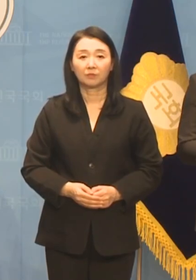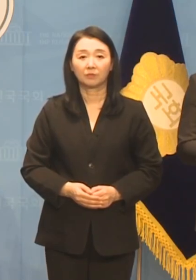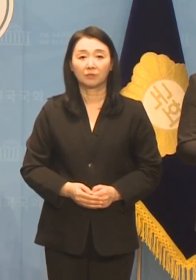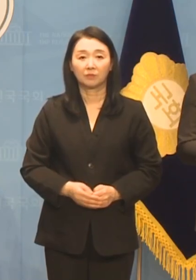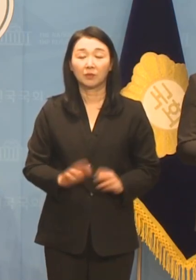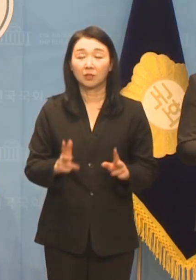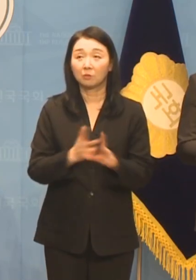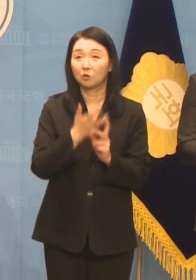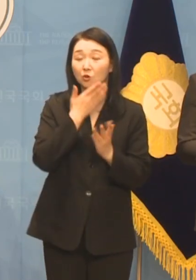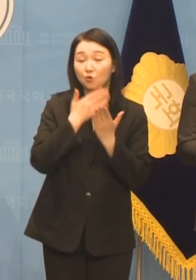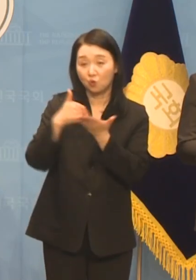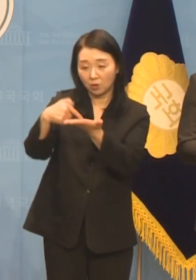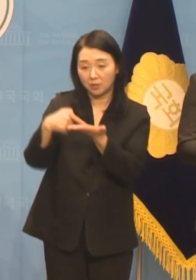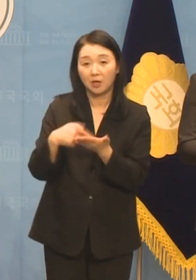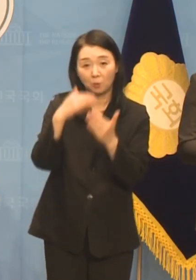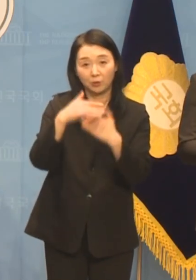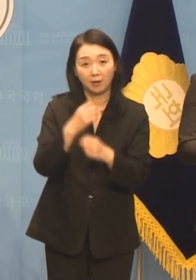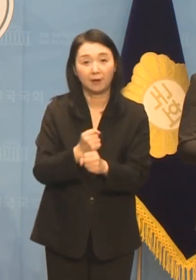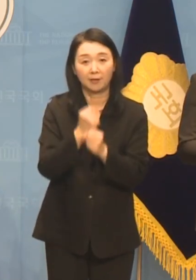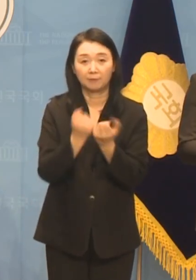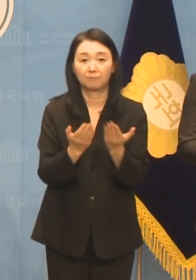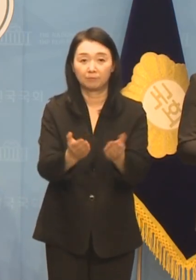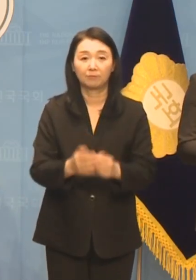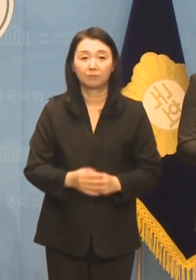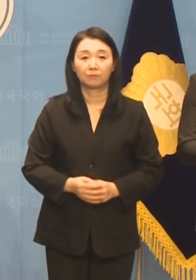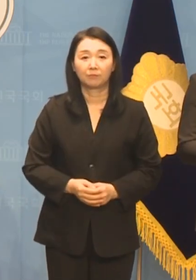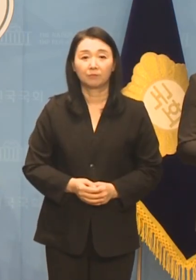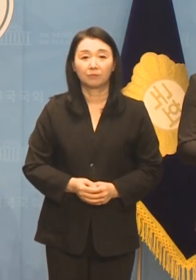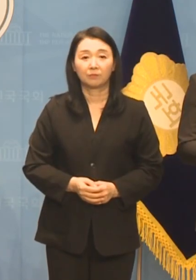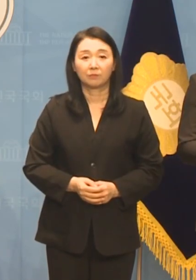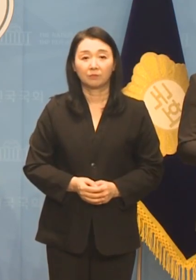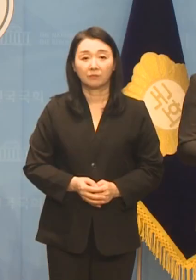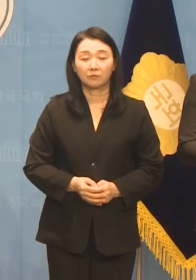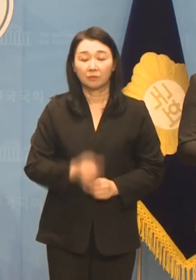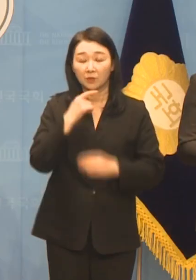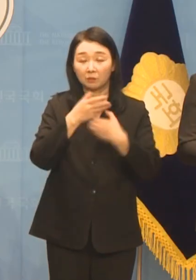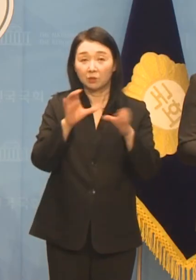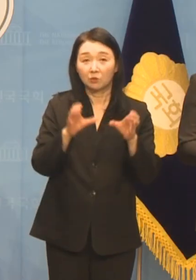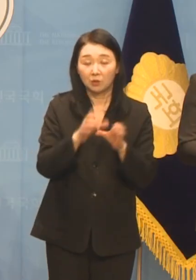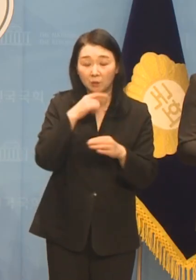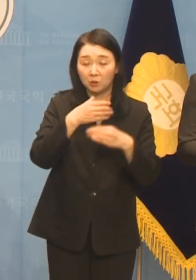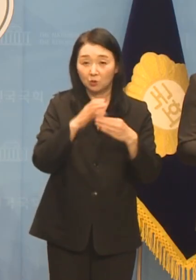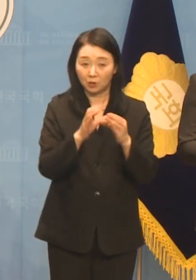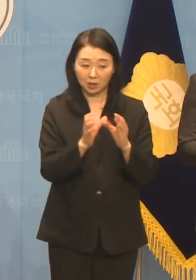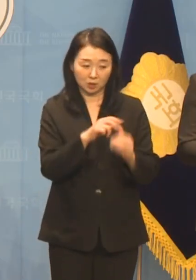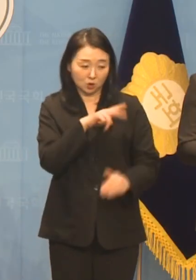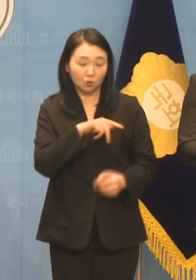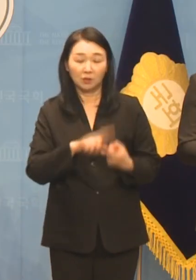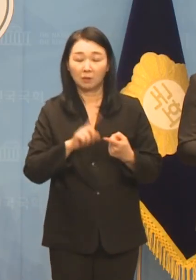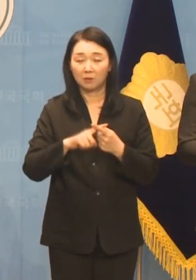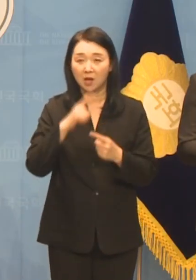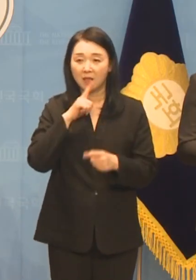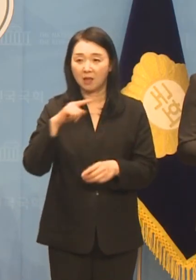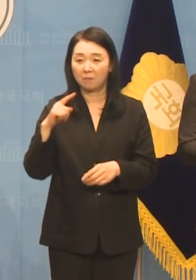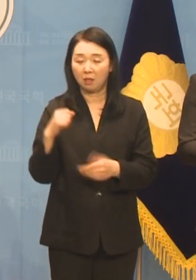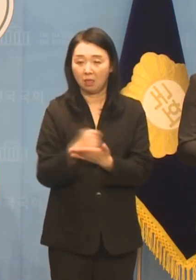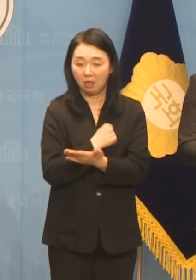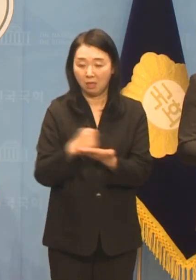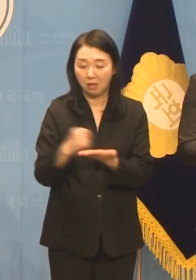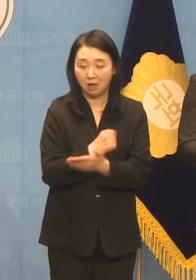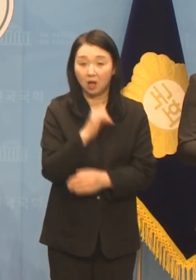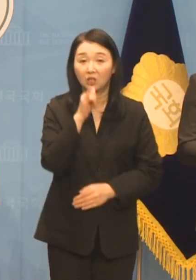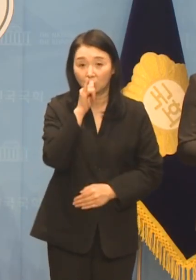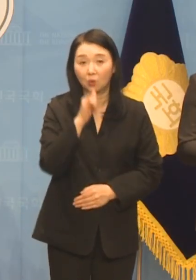이번 주 주요 제보 내용을 간략하게 보고드리겠습니다. 첫 번째로는 민주당과 민주당 인사들에 대한 악의적인